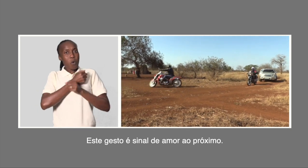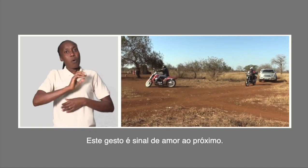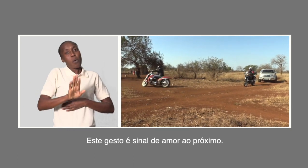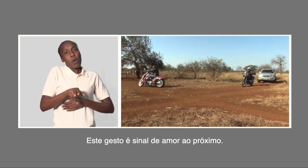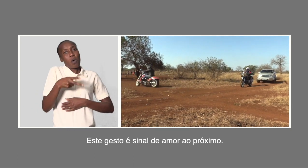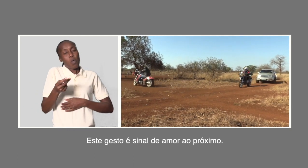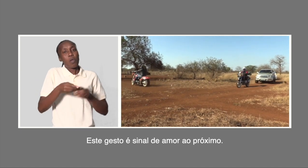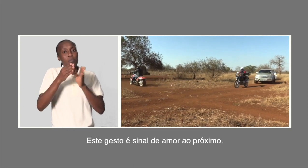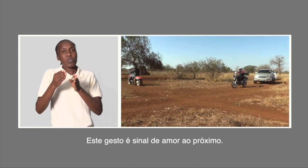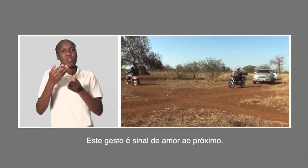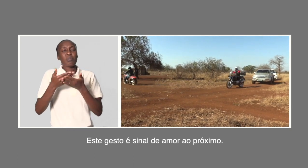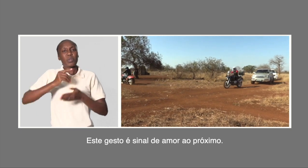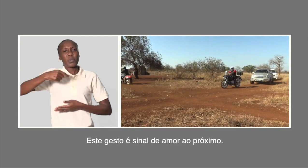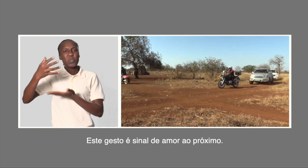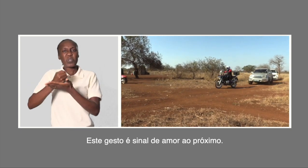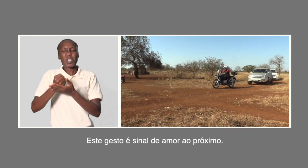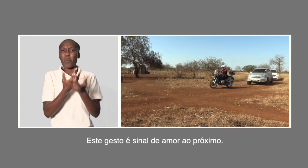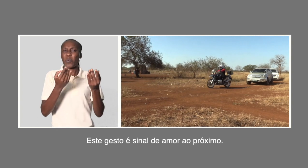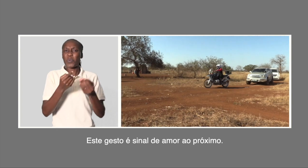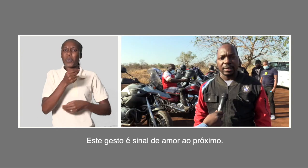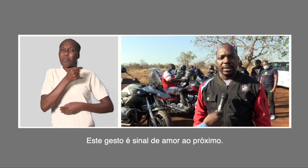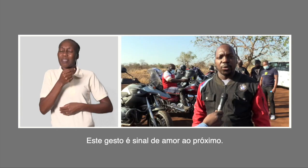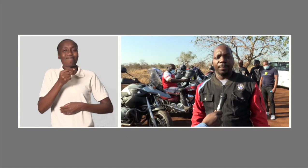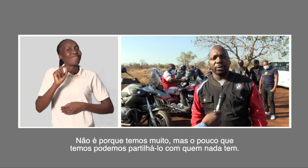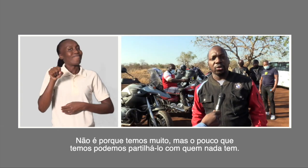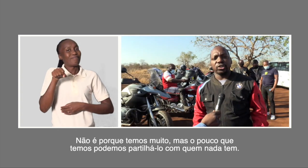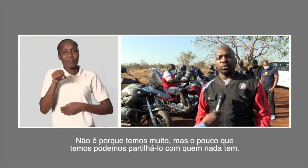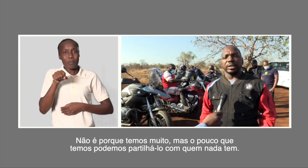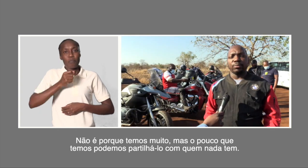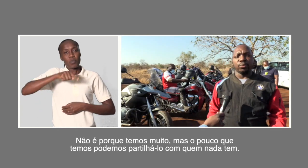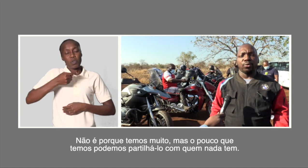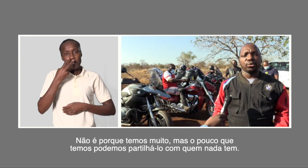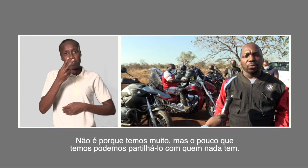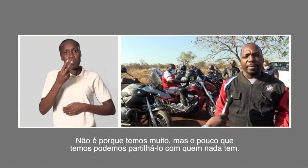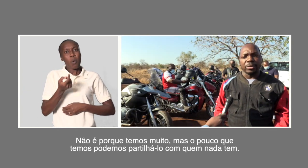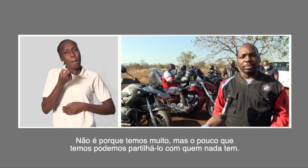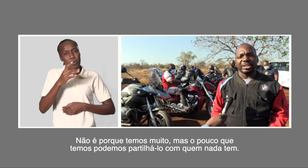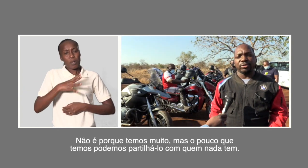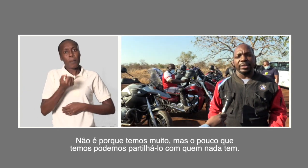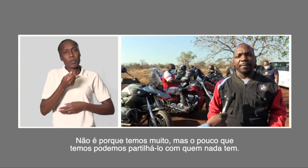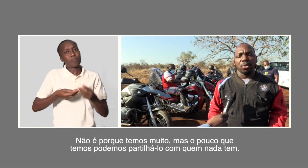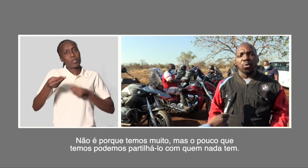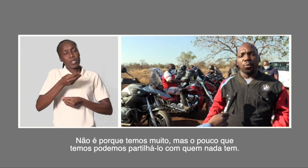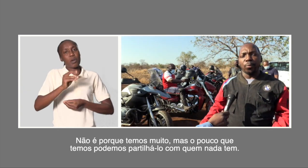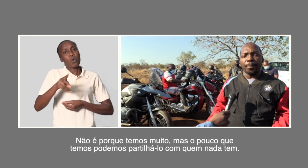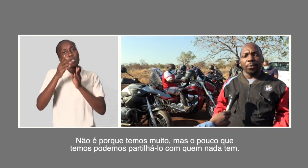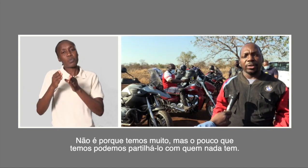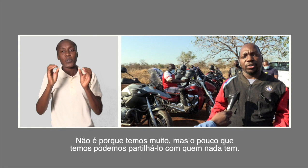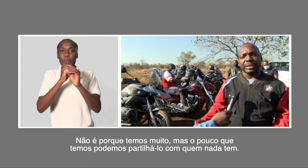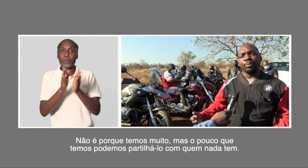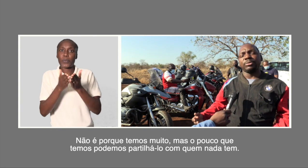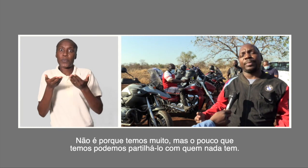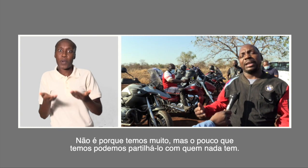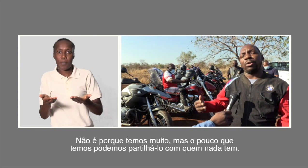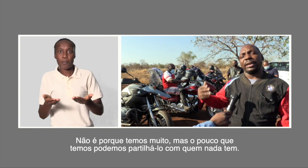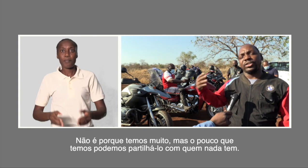Este gesto é sinal de amor para com o próximo. Não é porque nós conseguimos muito ou menos, mas achamos que o pouco que